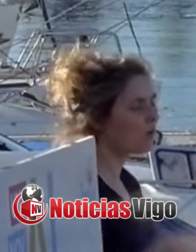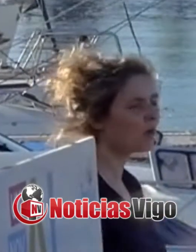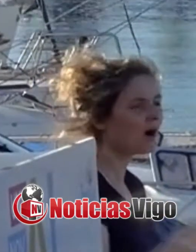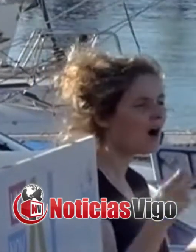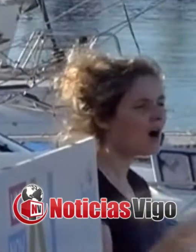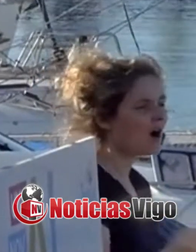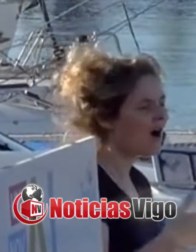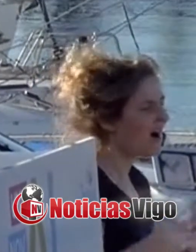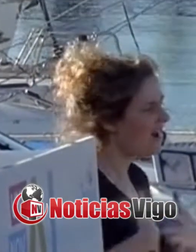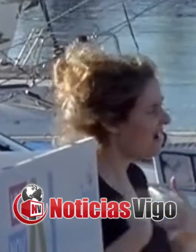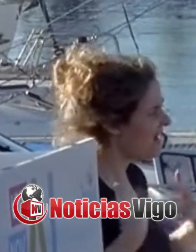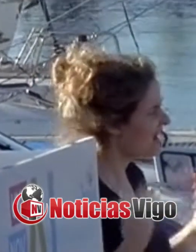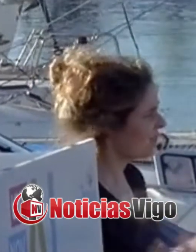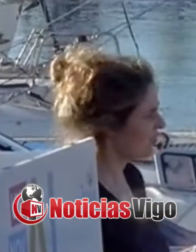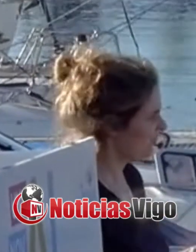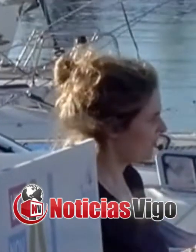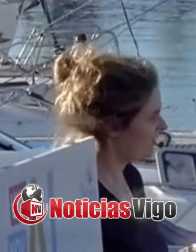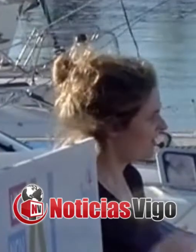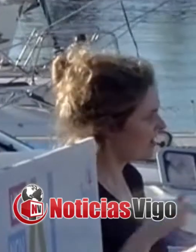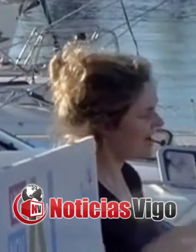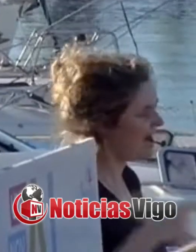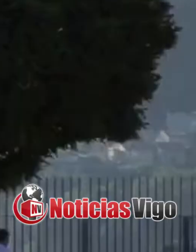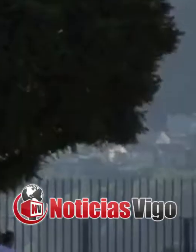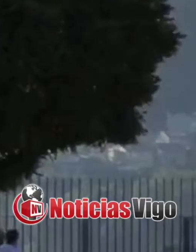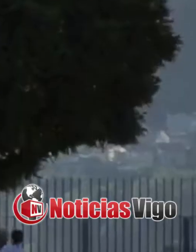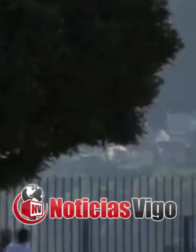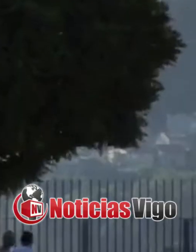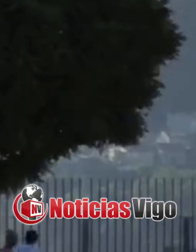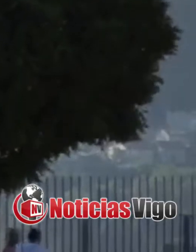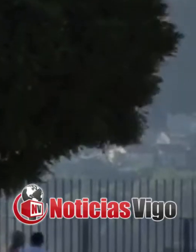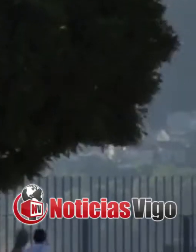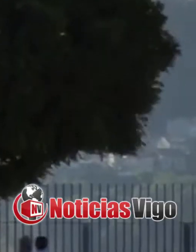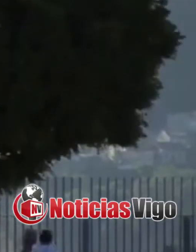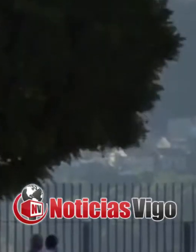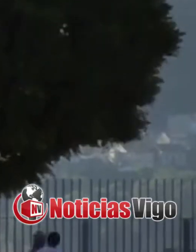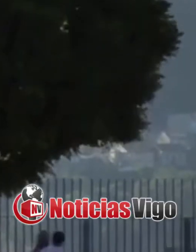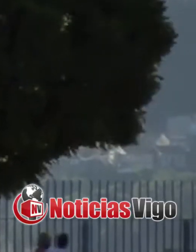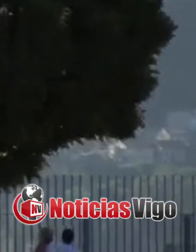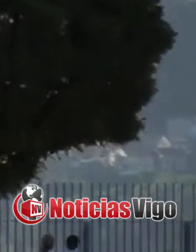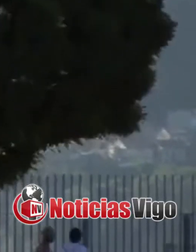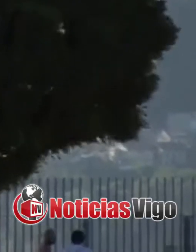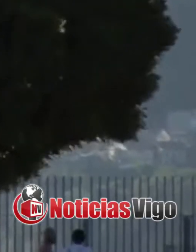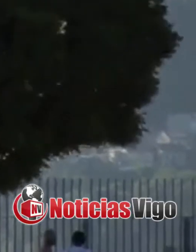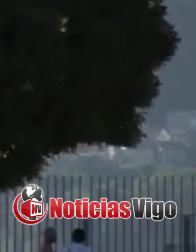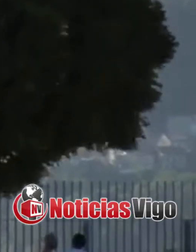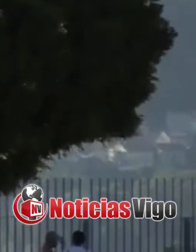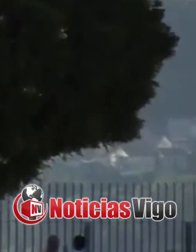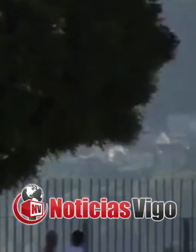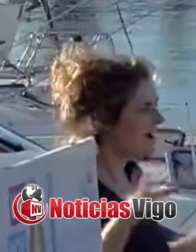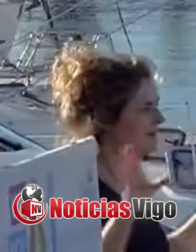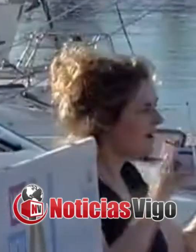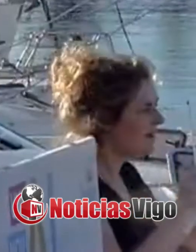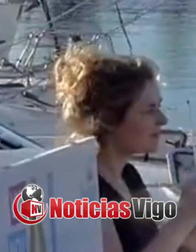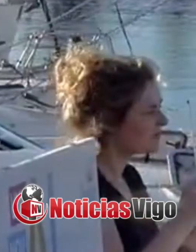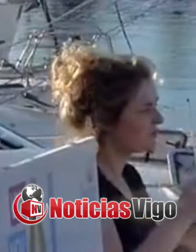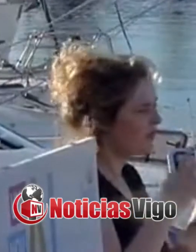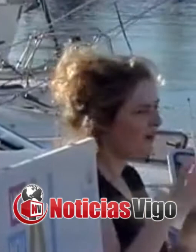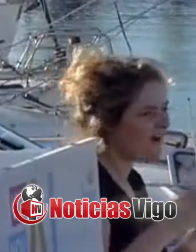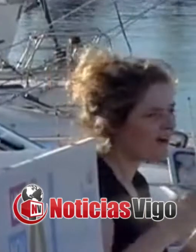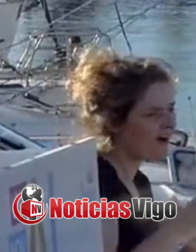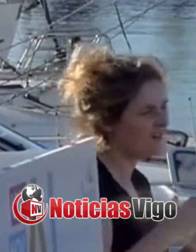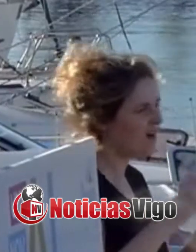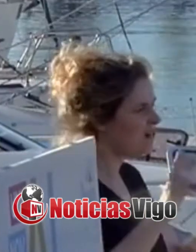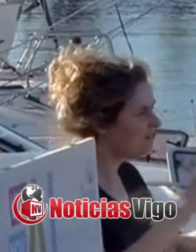campaña emocional, a campaña da ilusión. E non hai palabra que mellor resuma o entusiasmo,